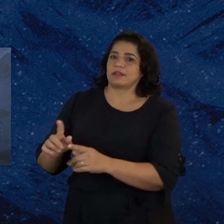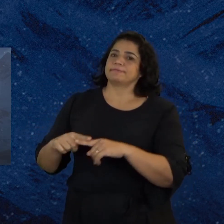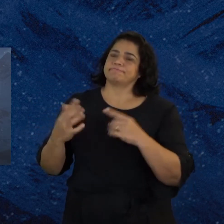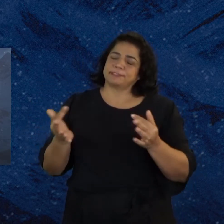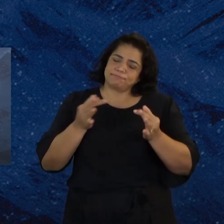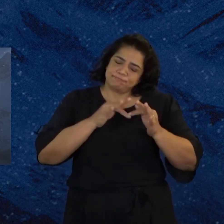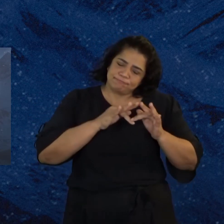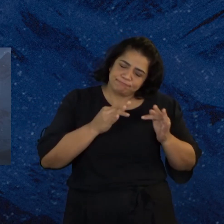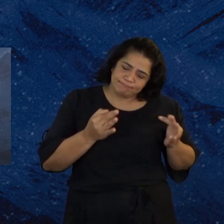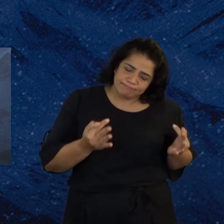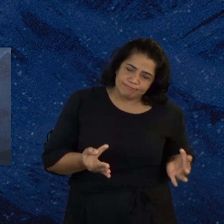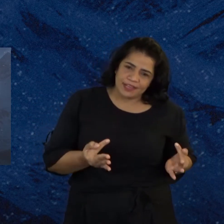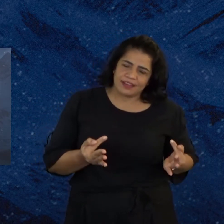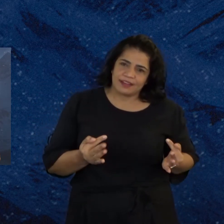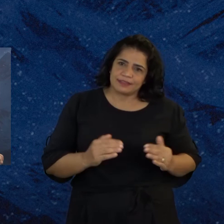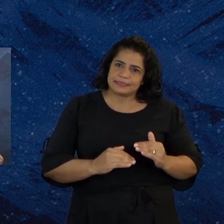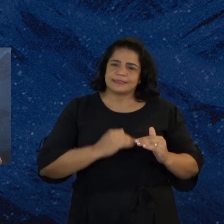para nós,